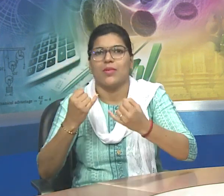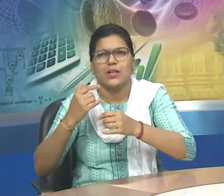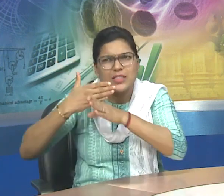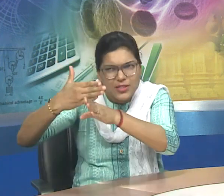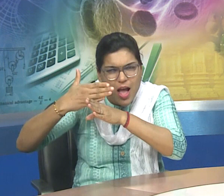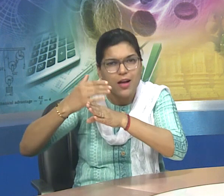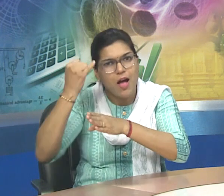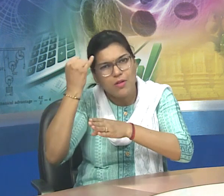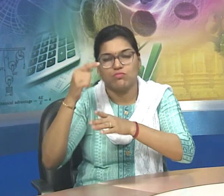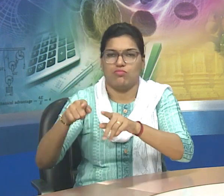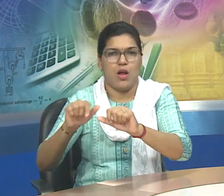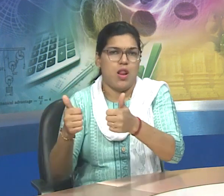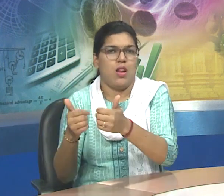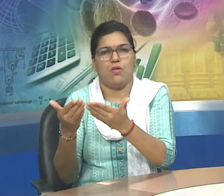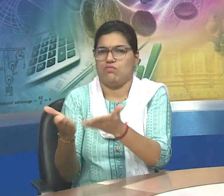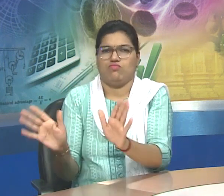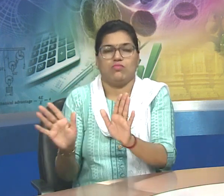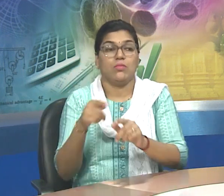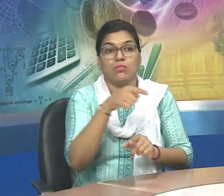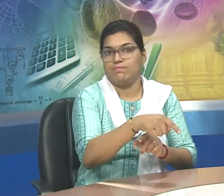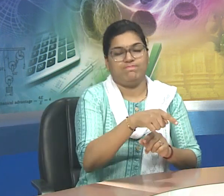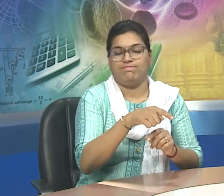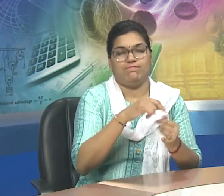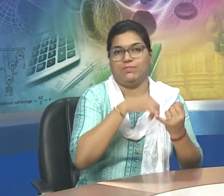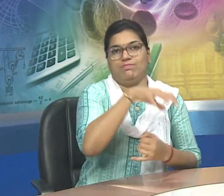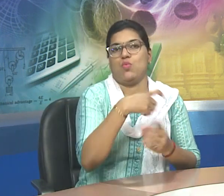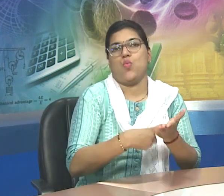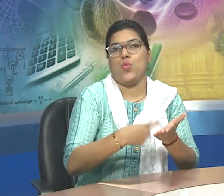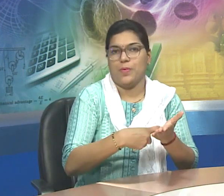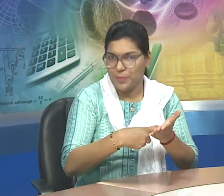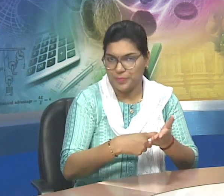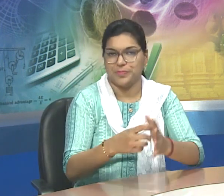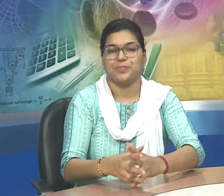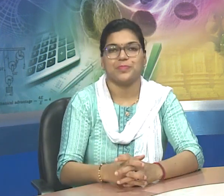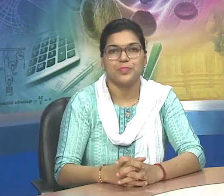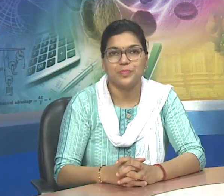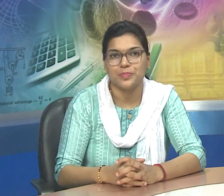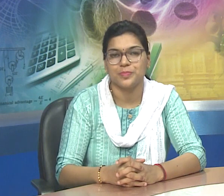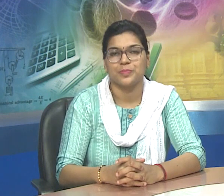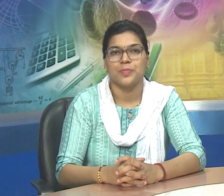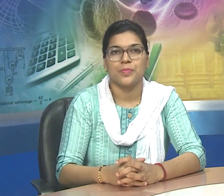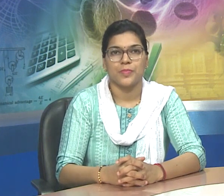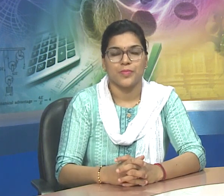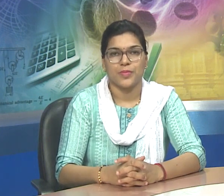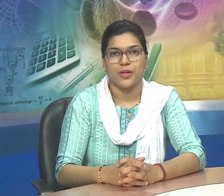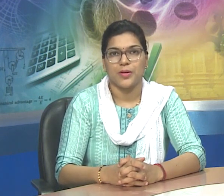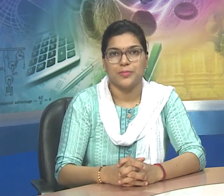इसमें आप किसी को बाध्य नहीं कर सकते हैं, पर स्टेट में आपको कानून को मानना होगा।